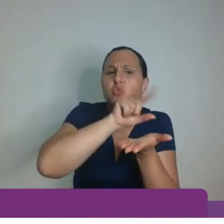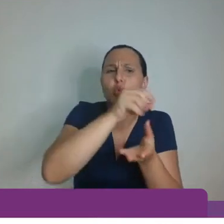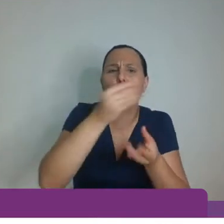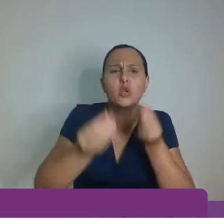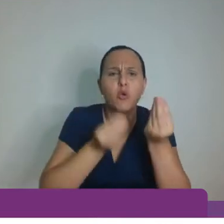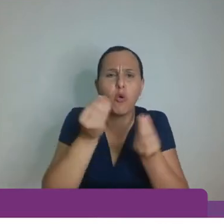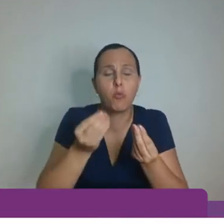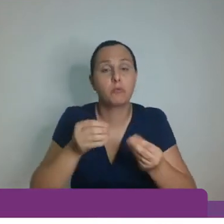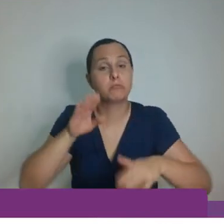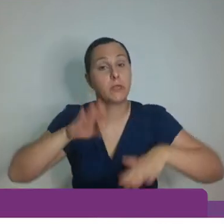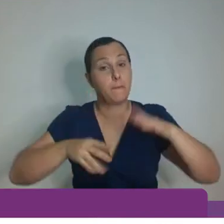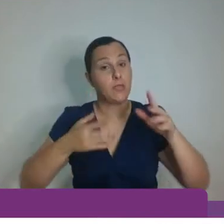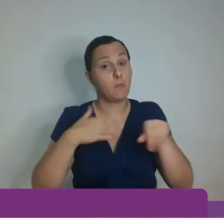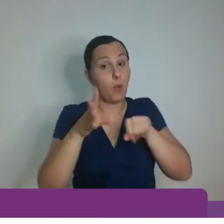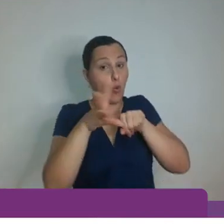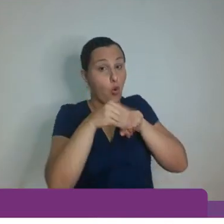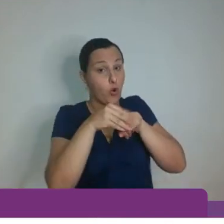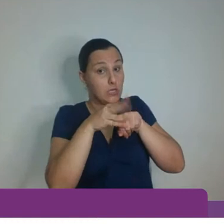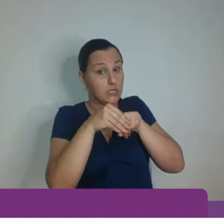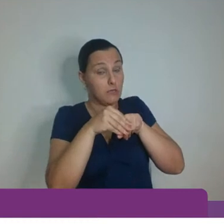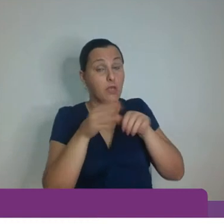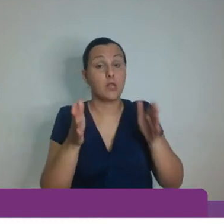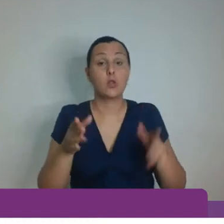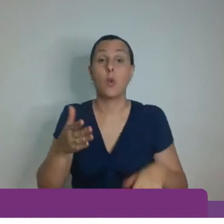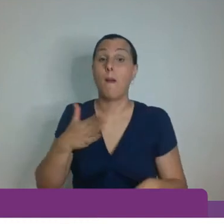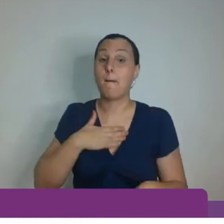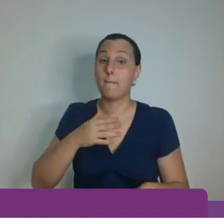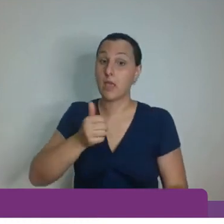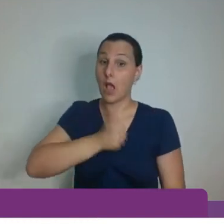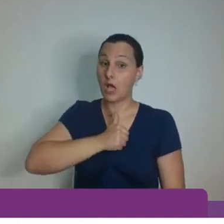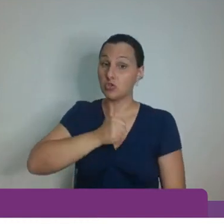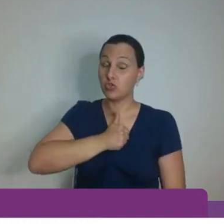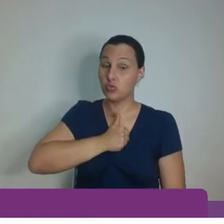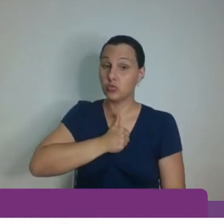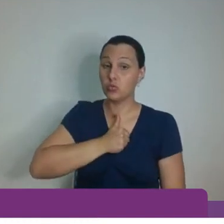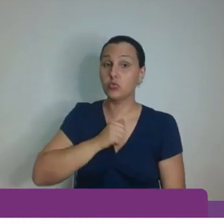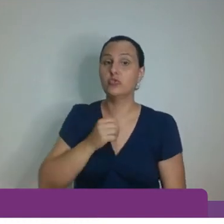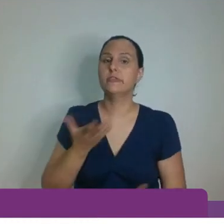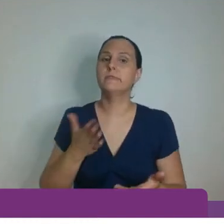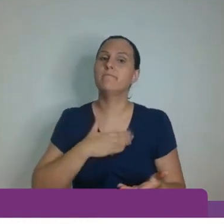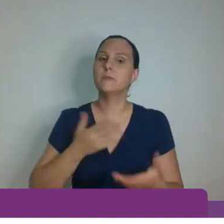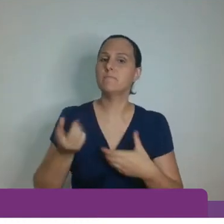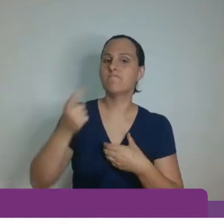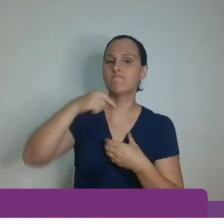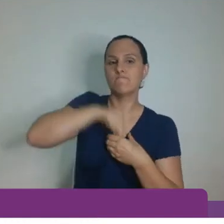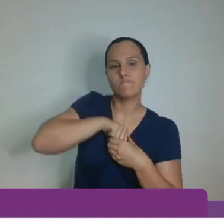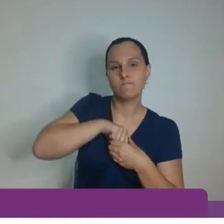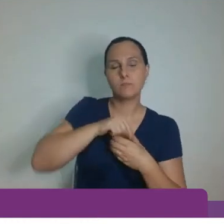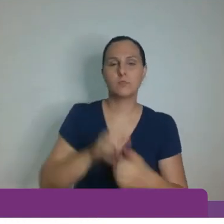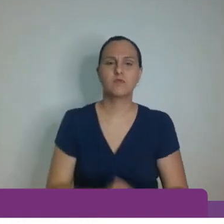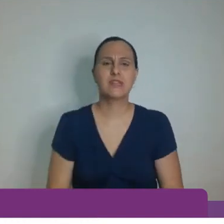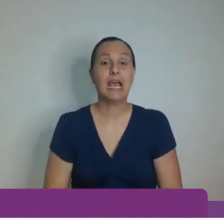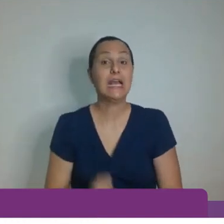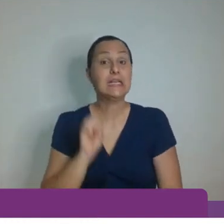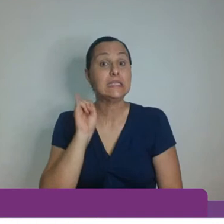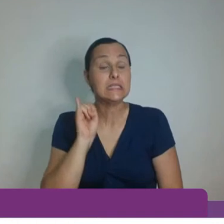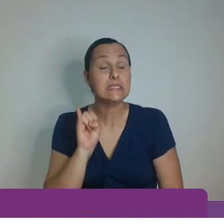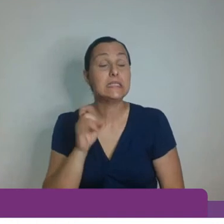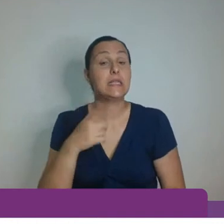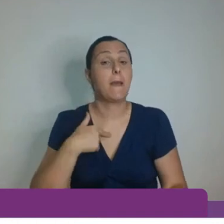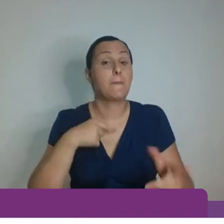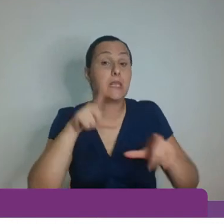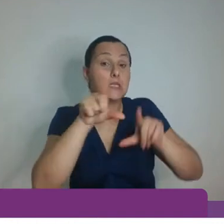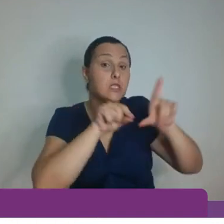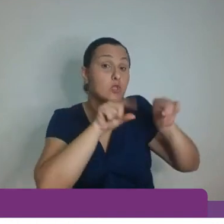habilidade. Se a minha escolha depende da minha subjetividade, a neutralidade foi para o espaço. Então, neutralidade é uma coisa